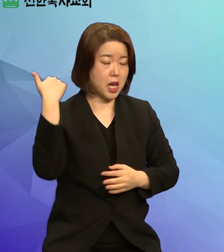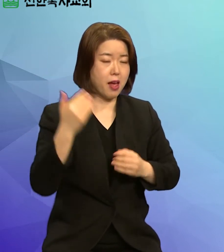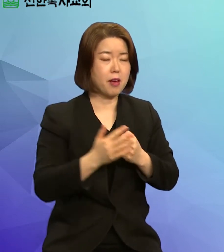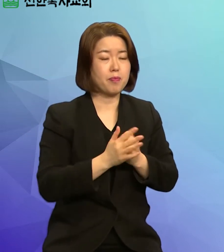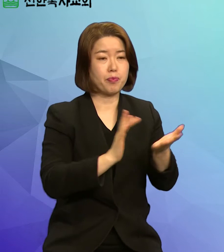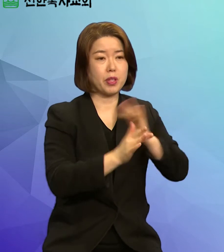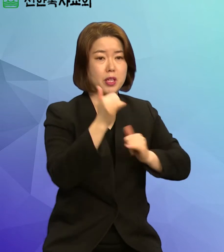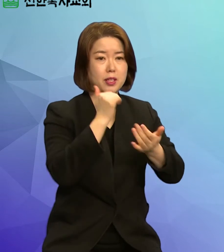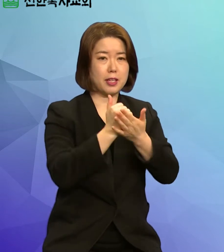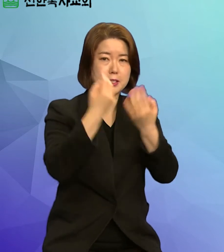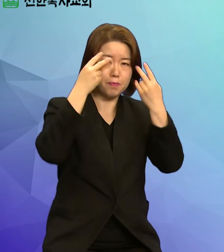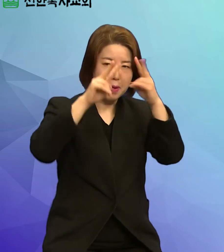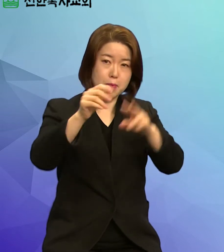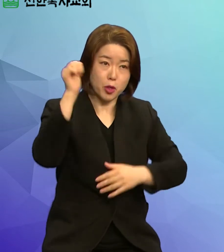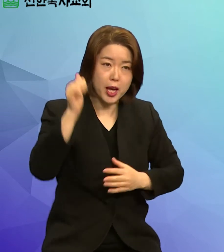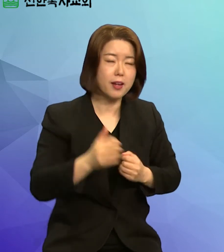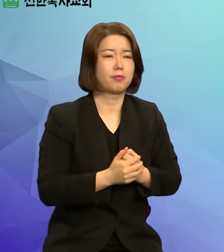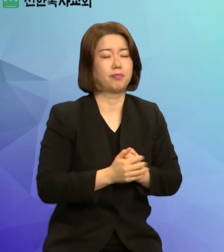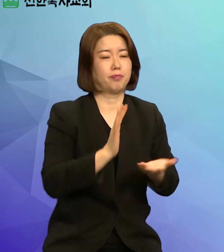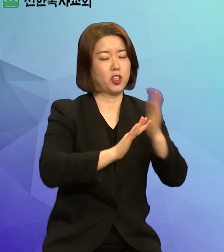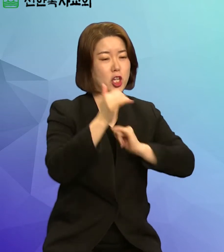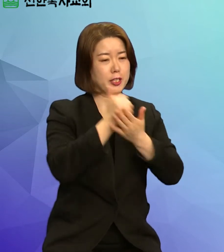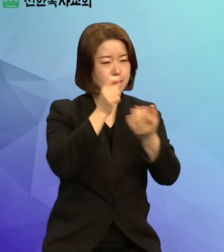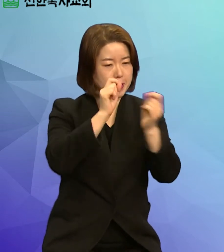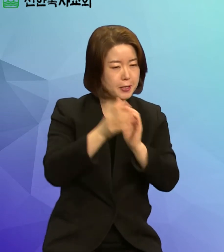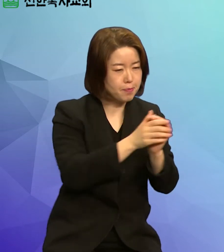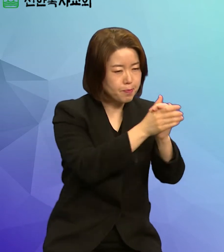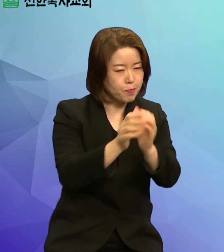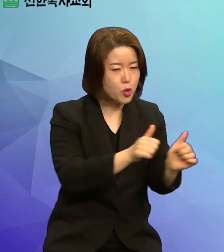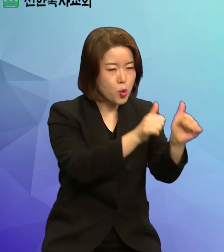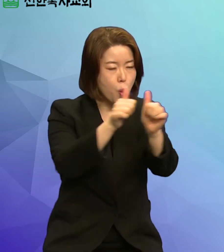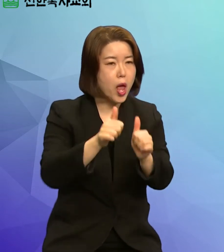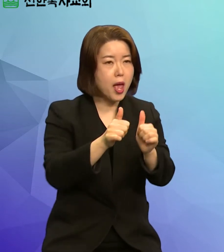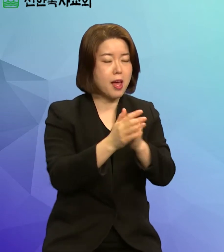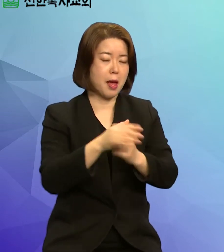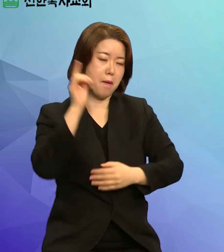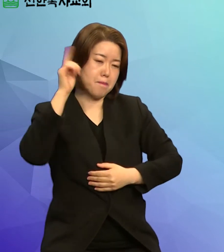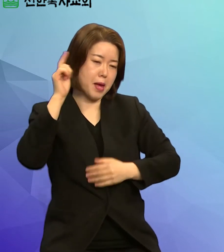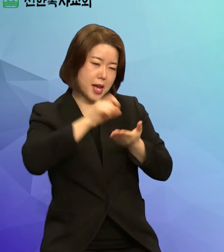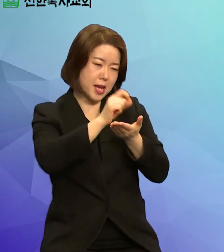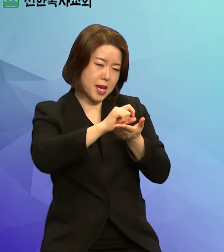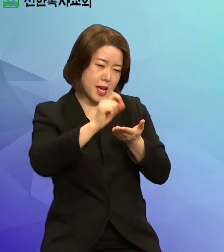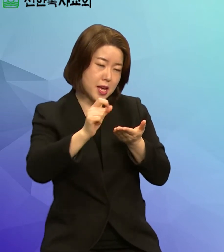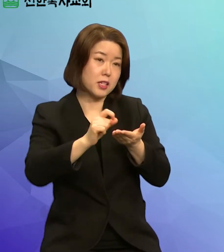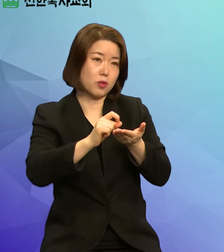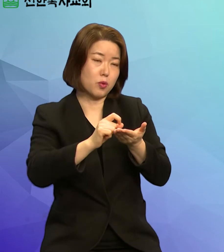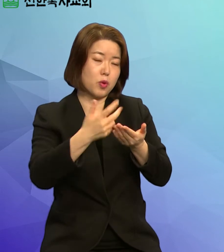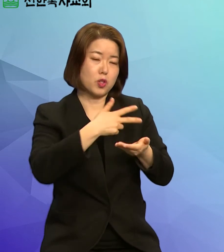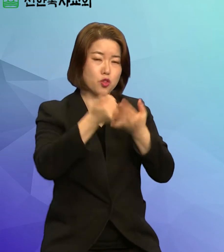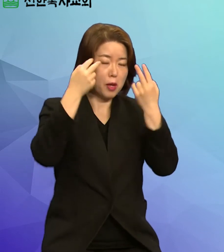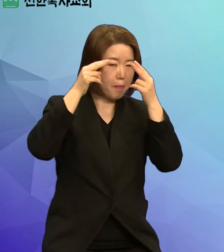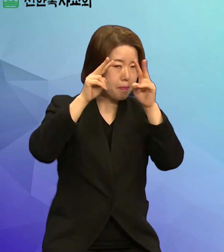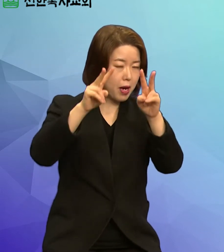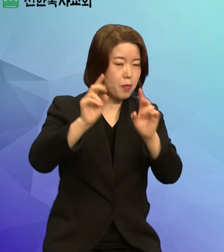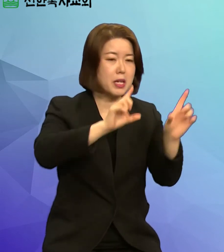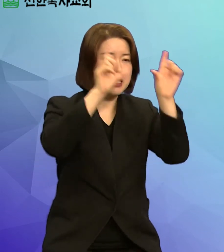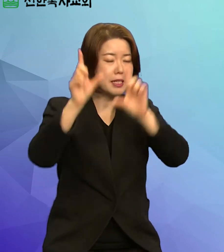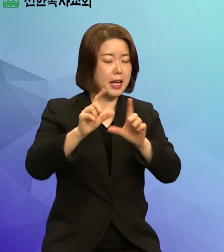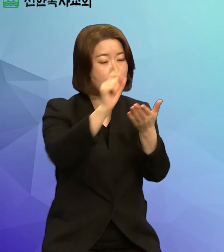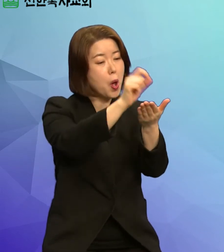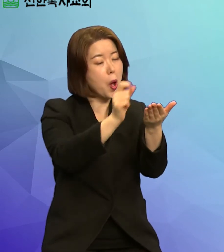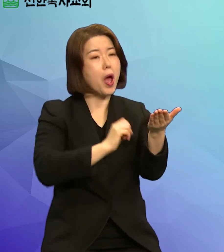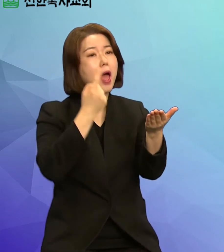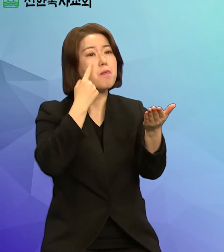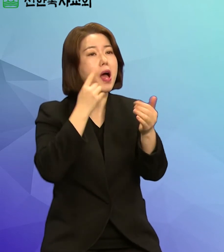예수님을 바라보라, 예수님과 친밀히 동행하라, 매일 일기를 쓰면서 주님을 바라보는 생활을